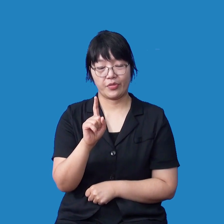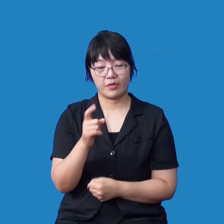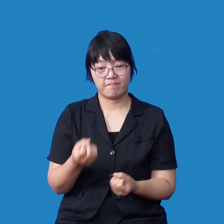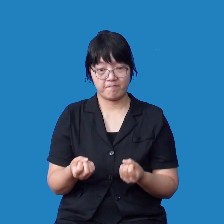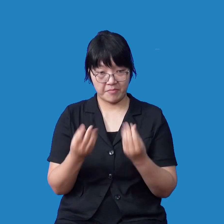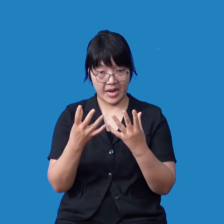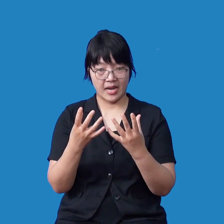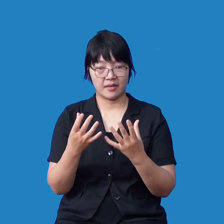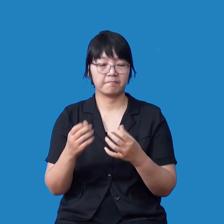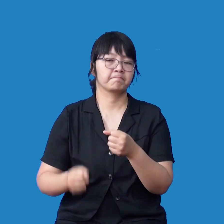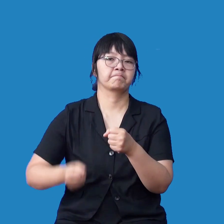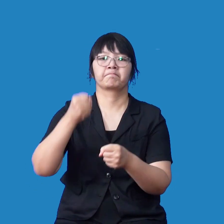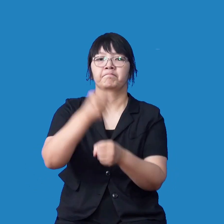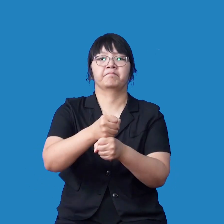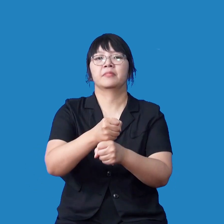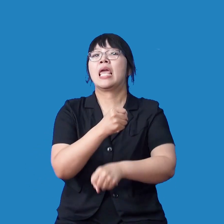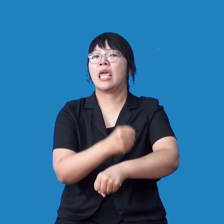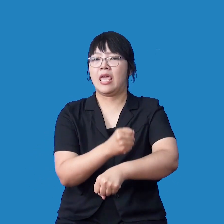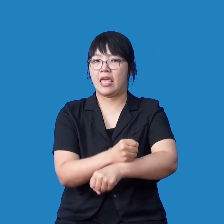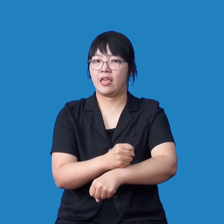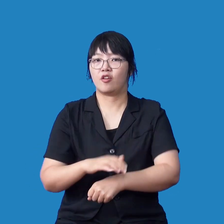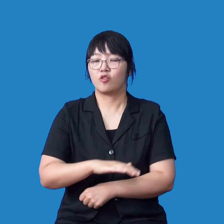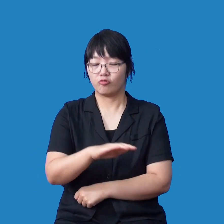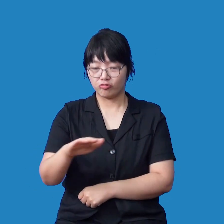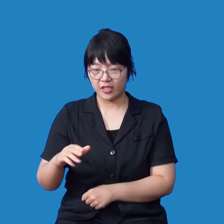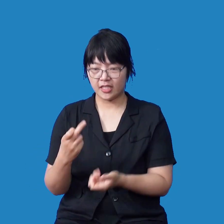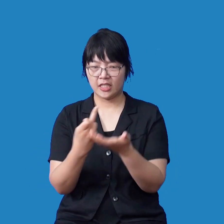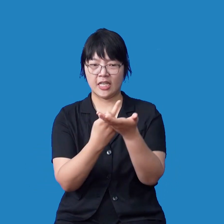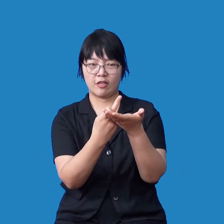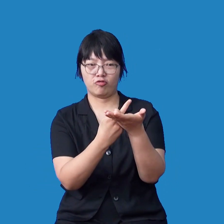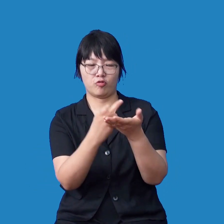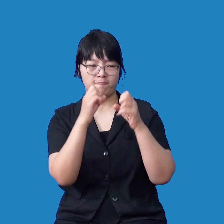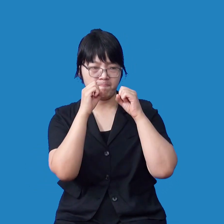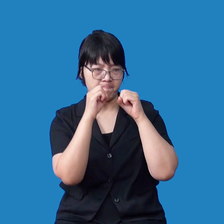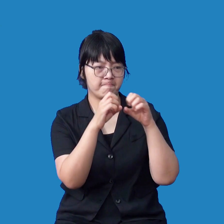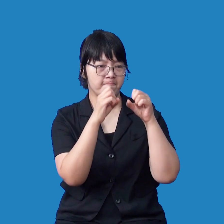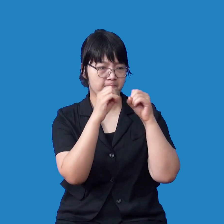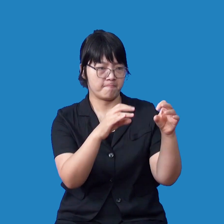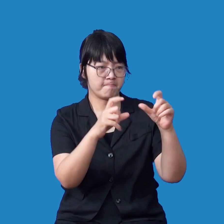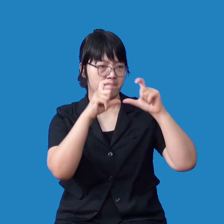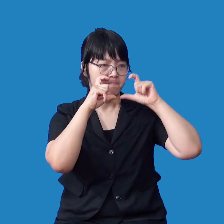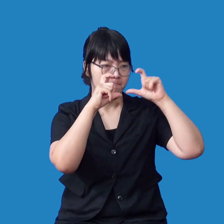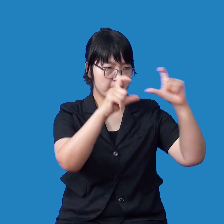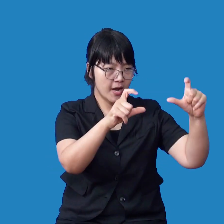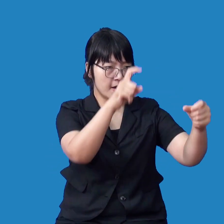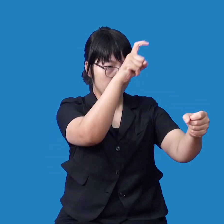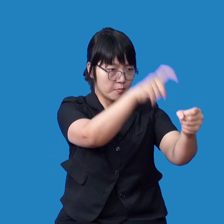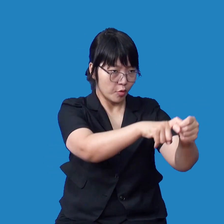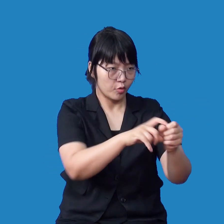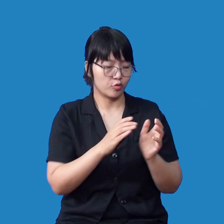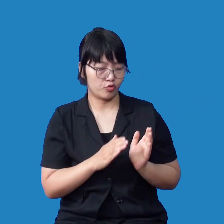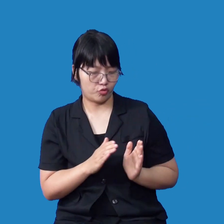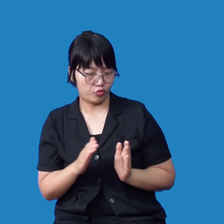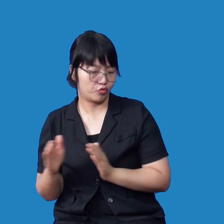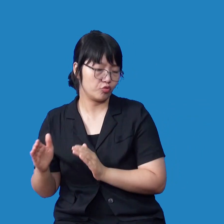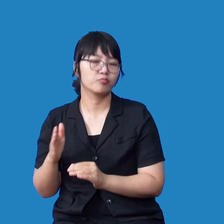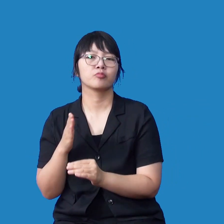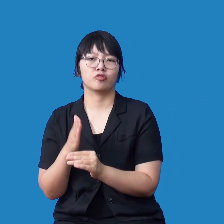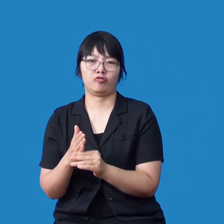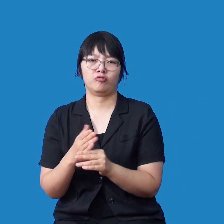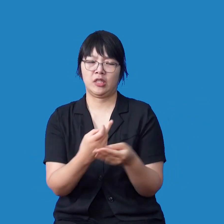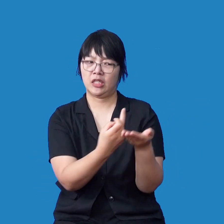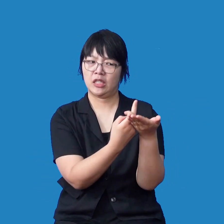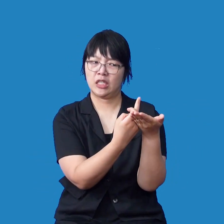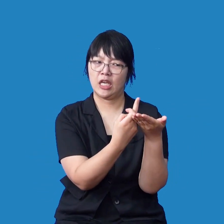재개됩니다. 우리가 블레싱 제주를 선포하고 지금 준비하고 있죠, 제주. 여러분, 제주는 특별한